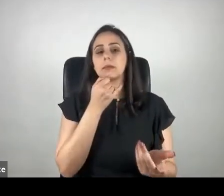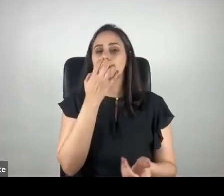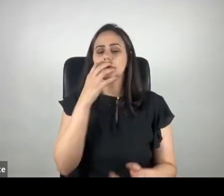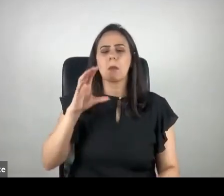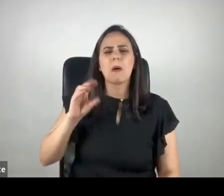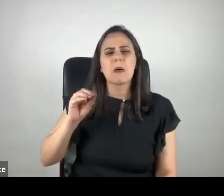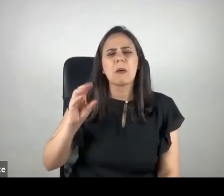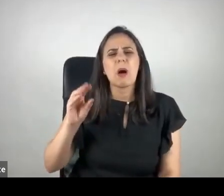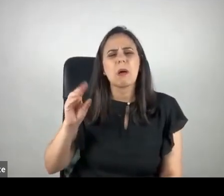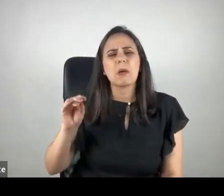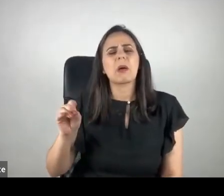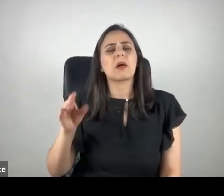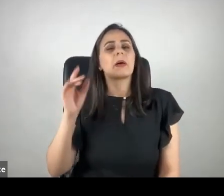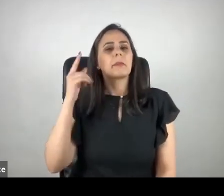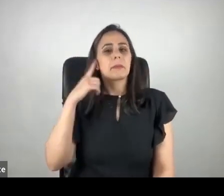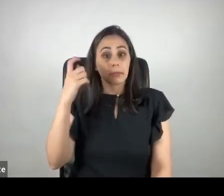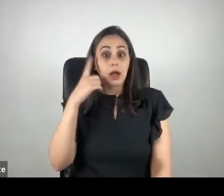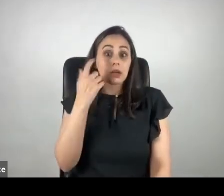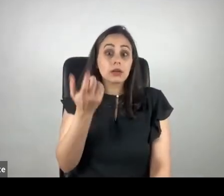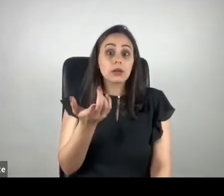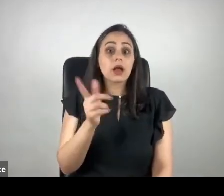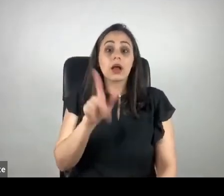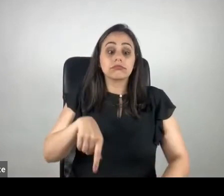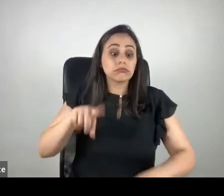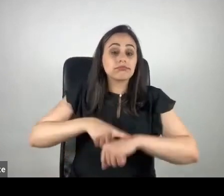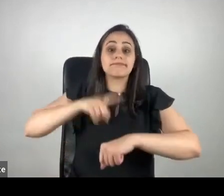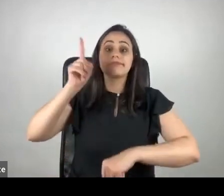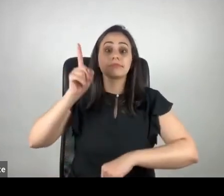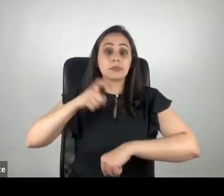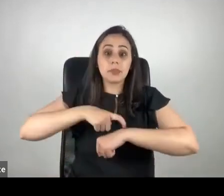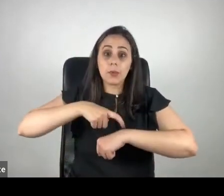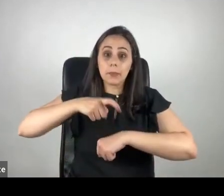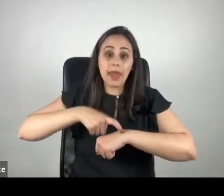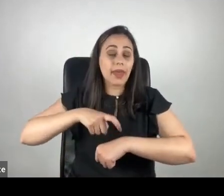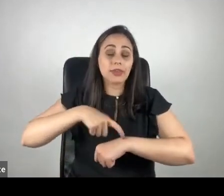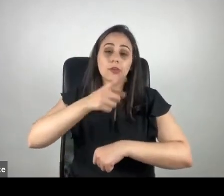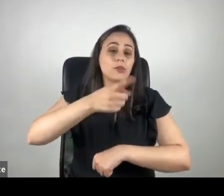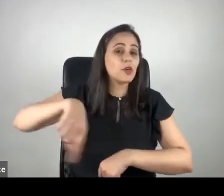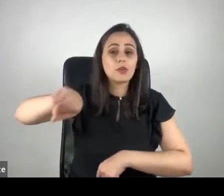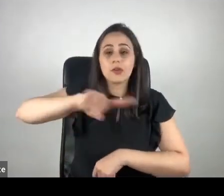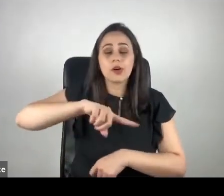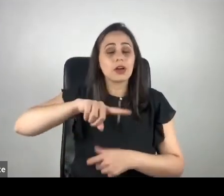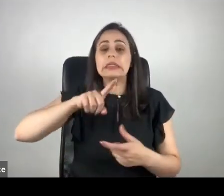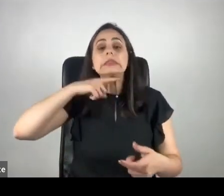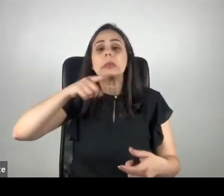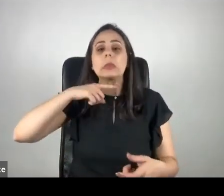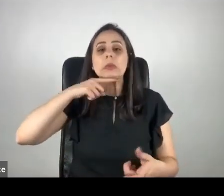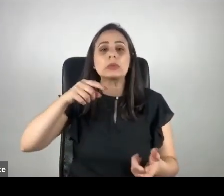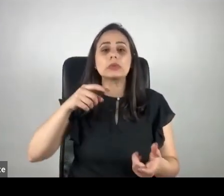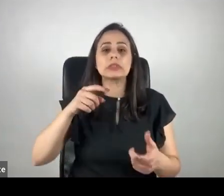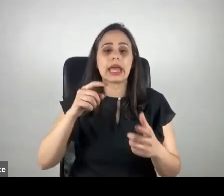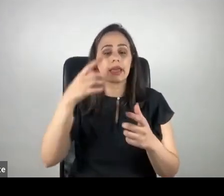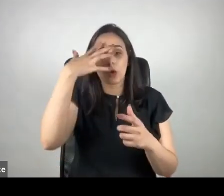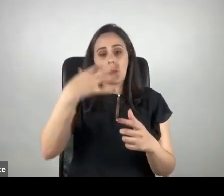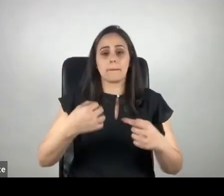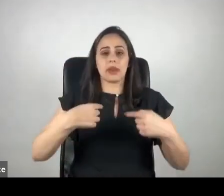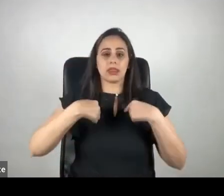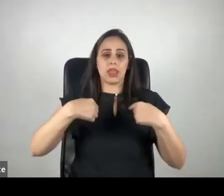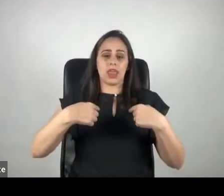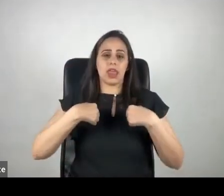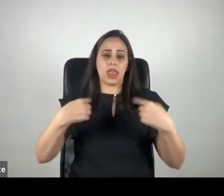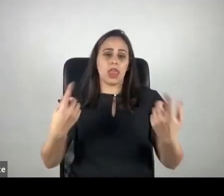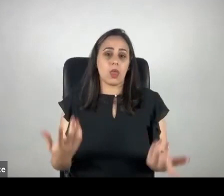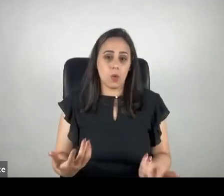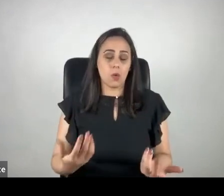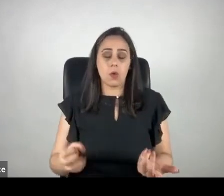meu cachorro latindo e tal, situacionalmente está fazendo com que vocês não consigam me compreender. Ou o